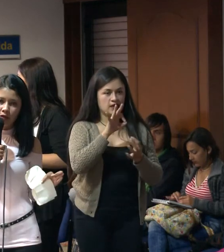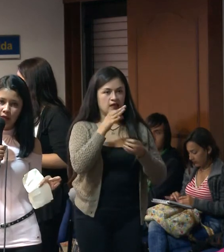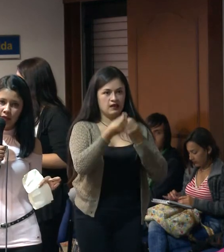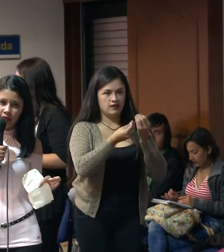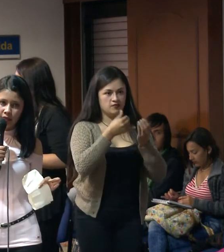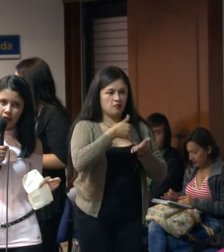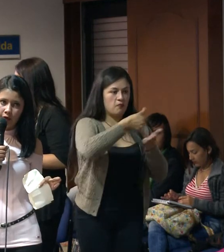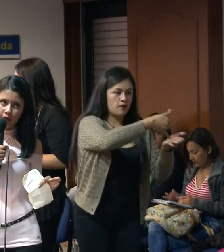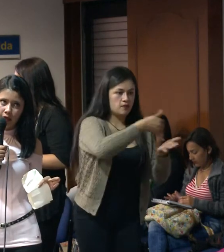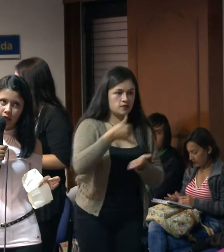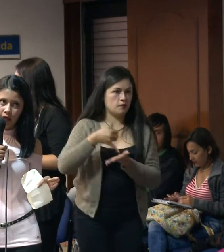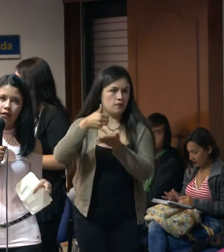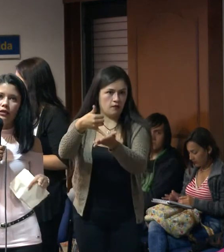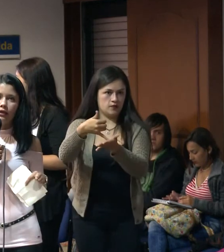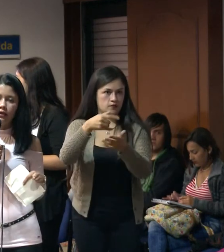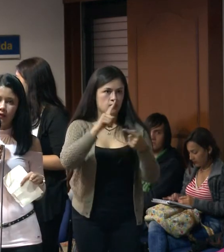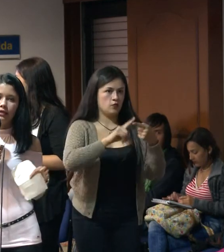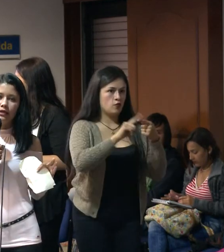una